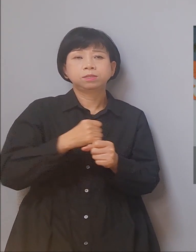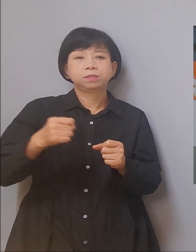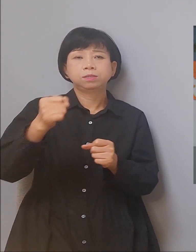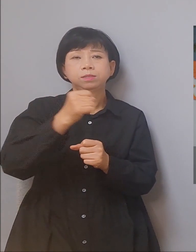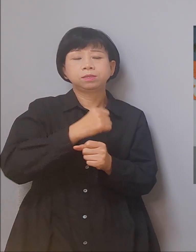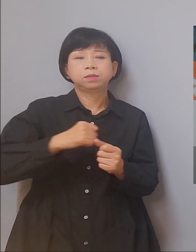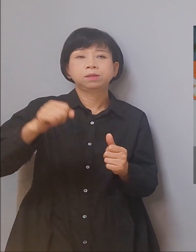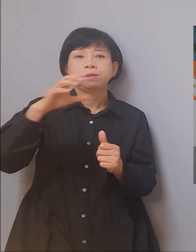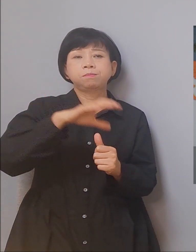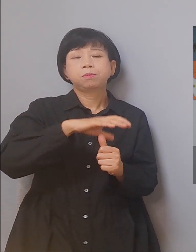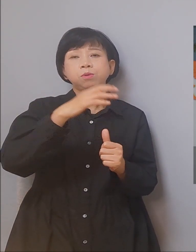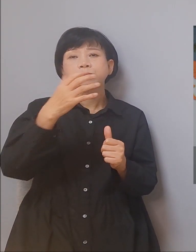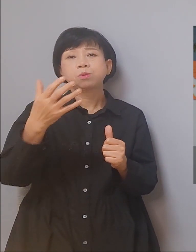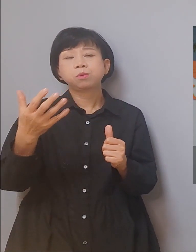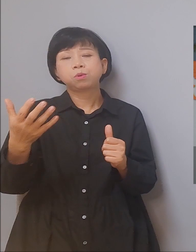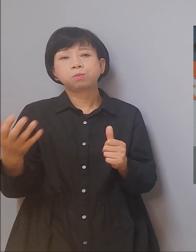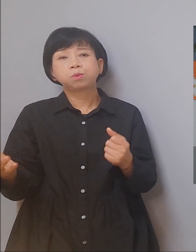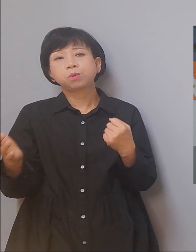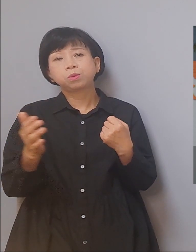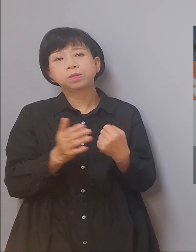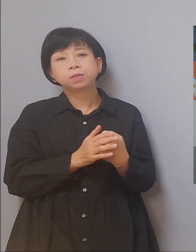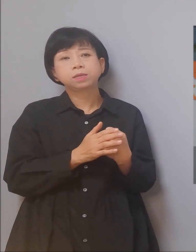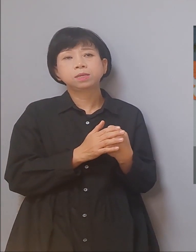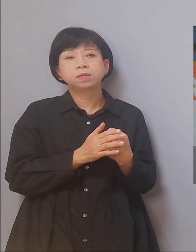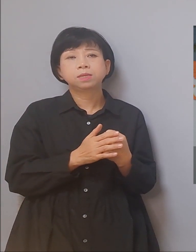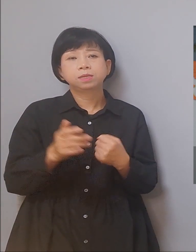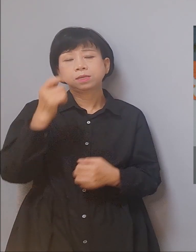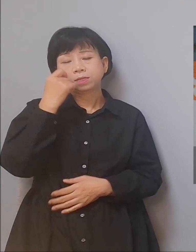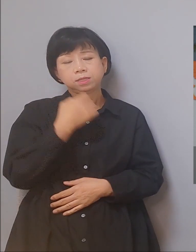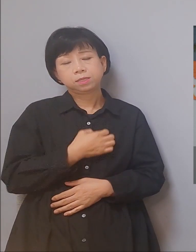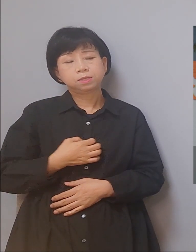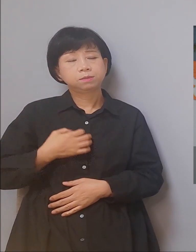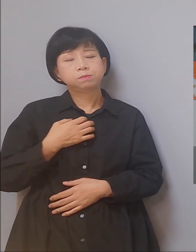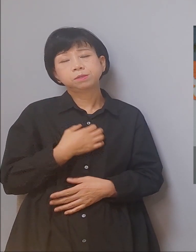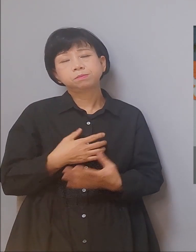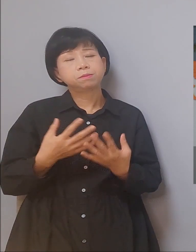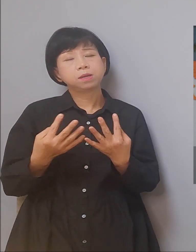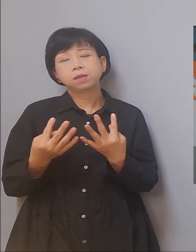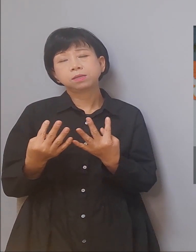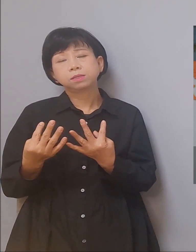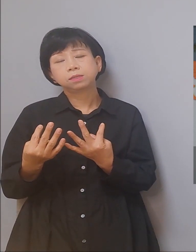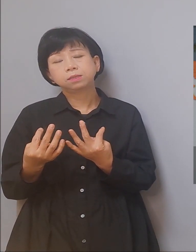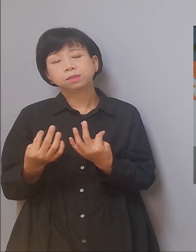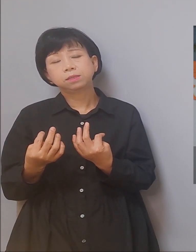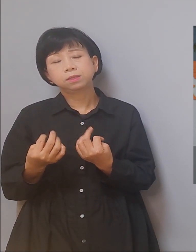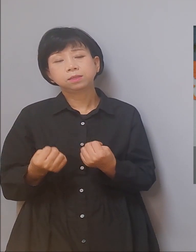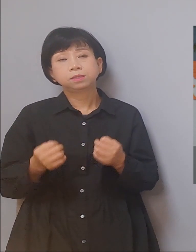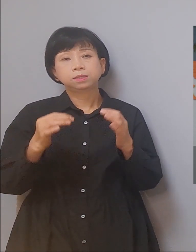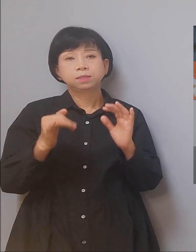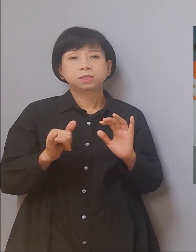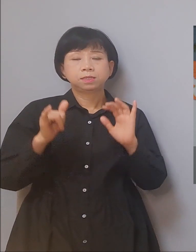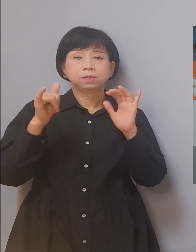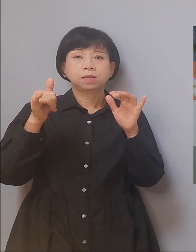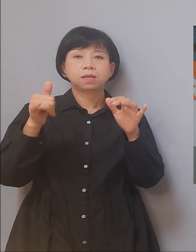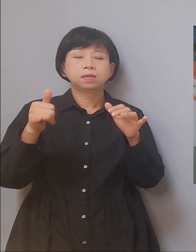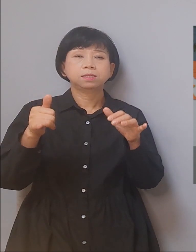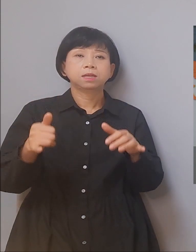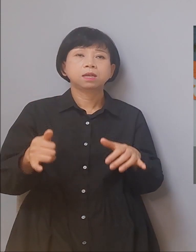죄짐 벗고 보니 슬픔 많은